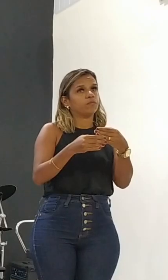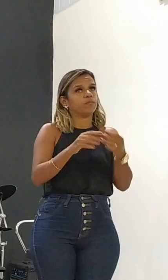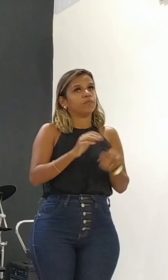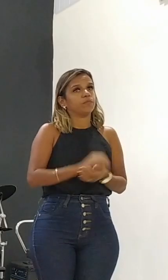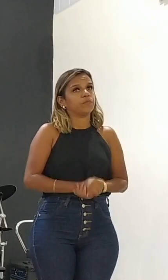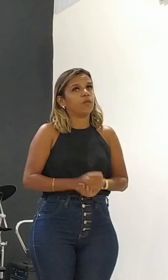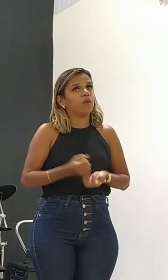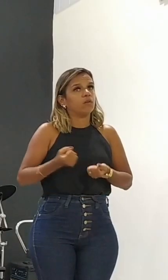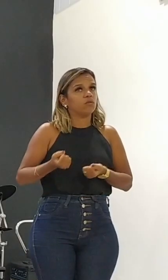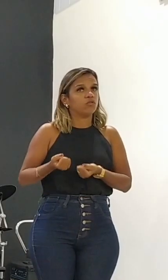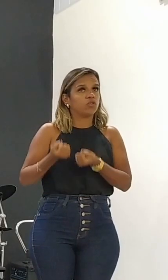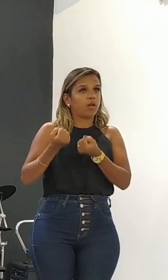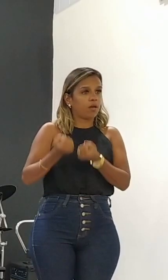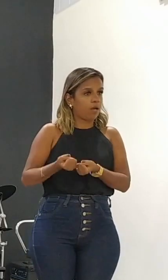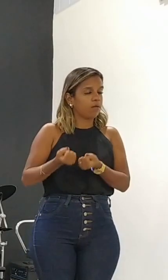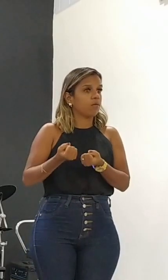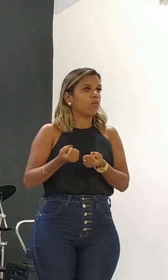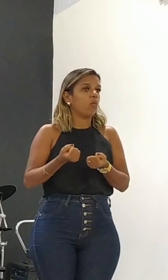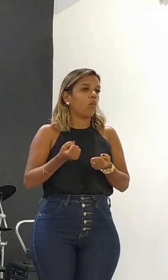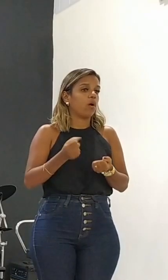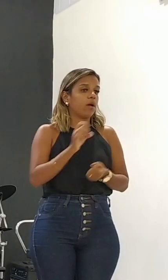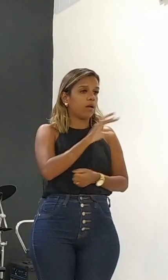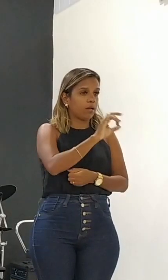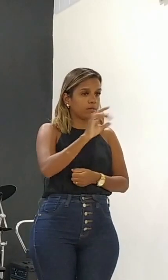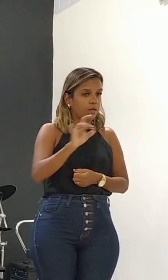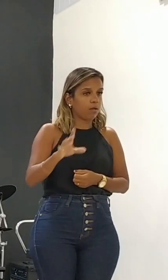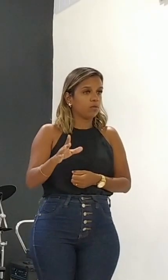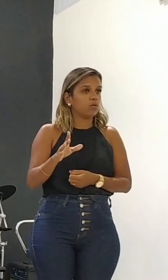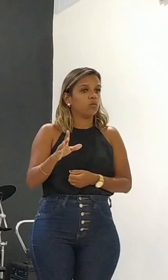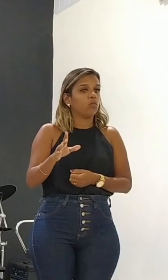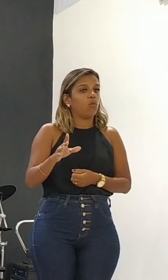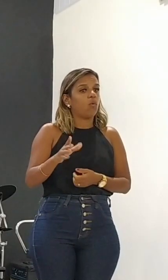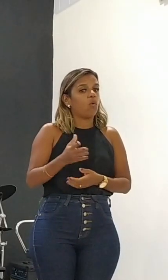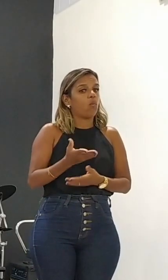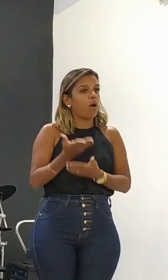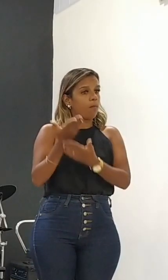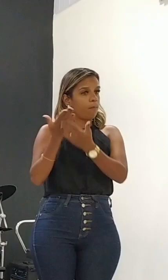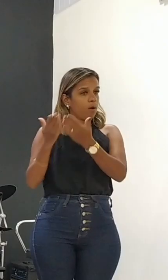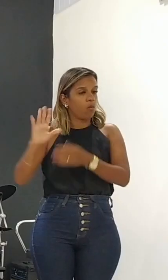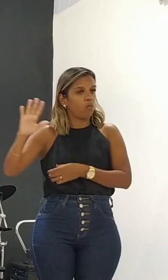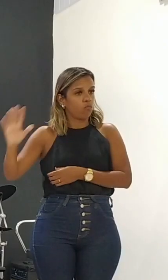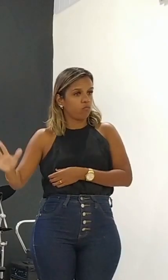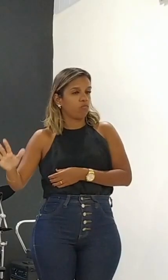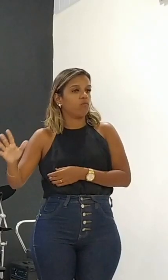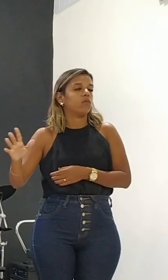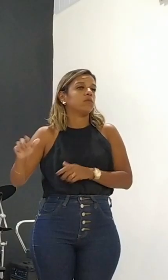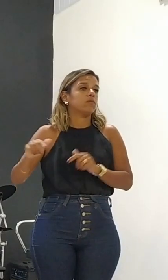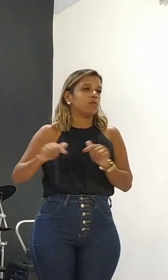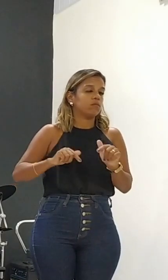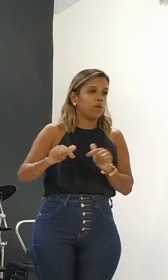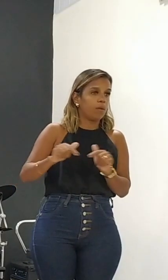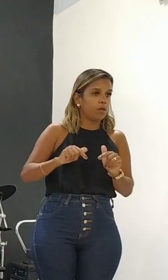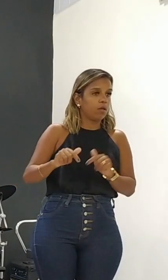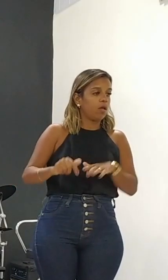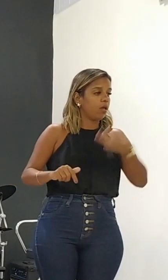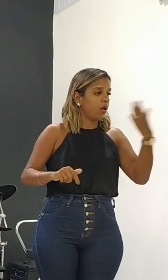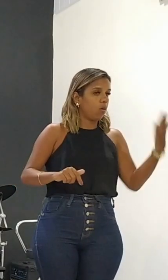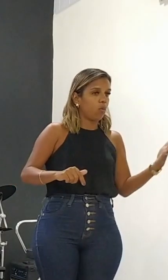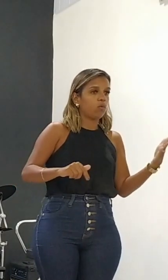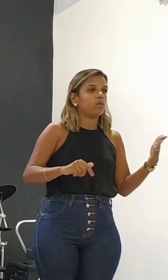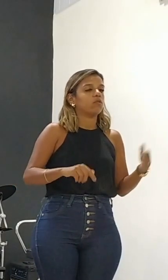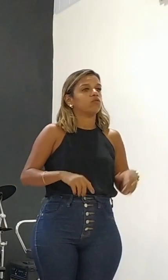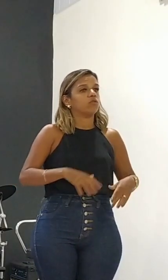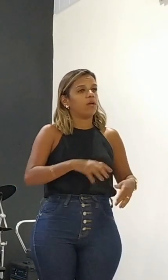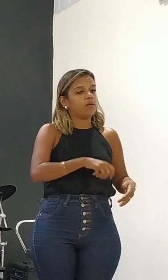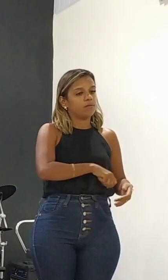que carregavam, cada um com uma mão fazia a obra, e com a outra tinha as